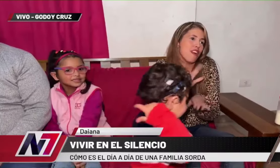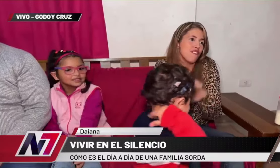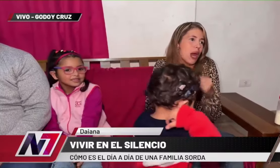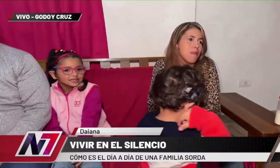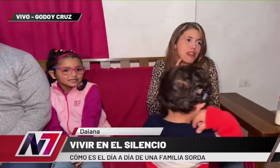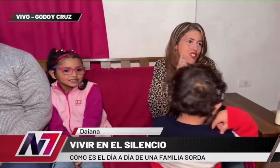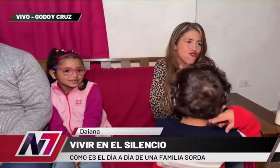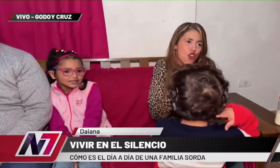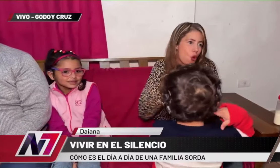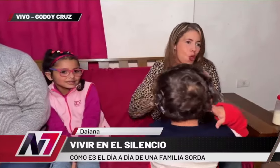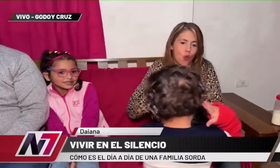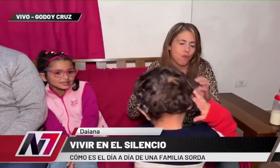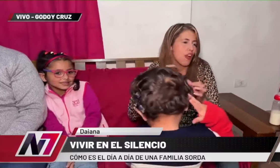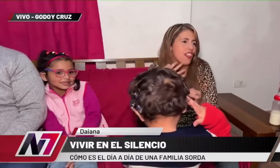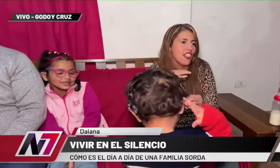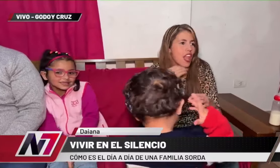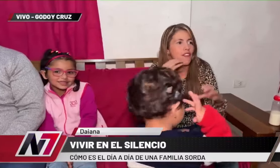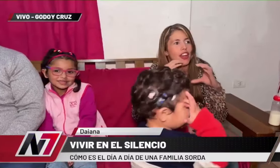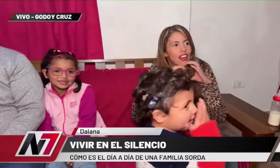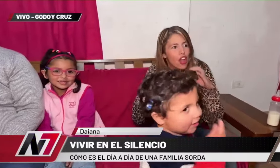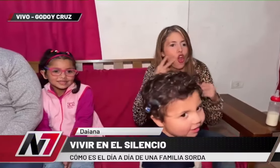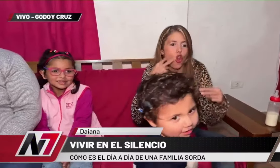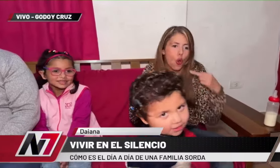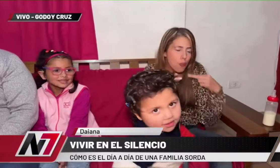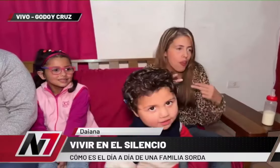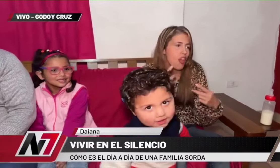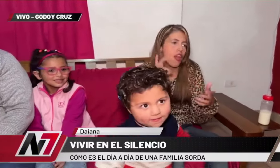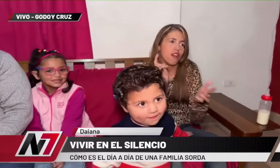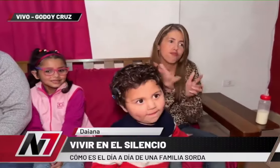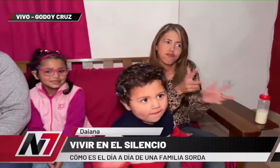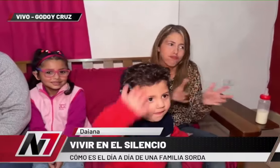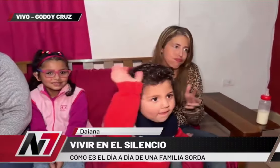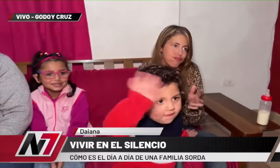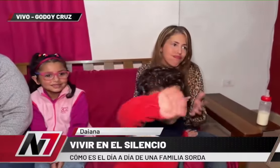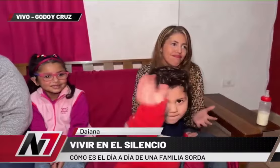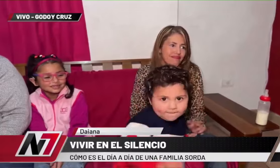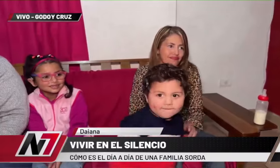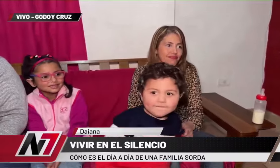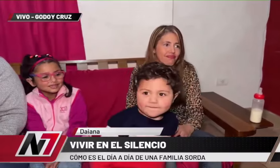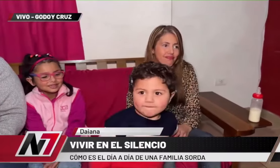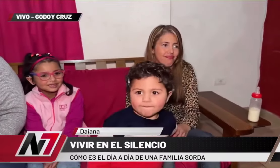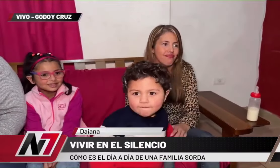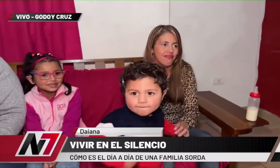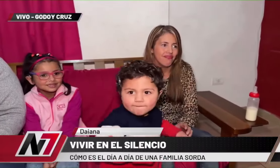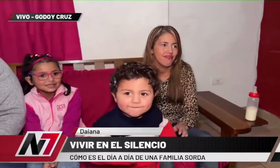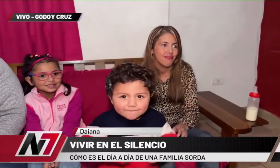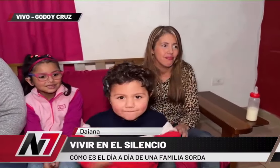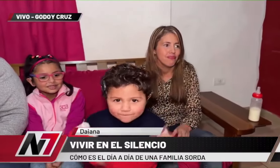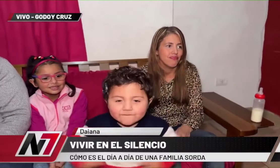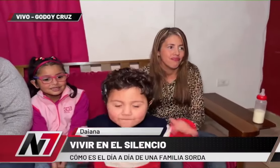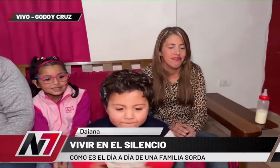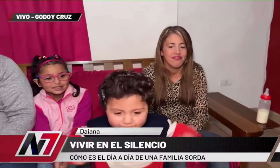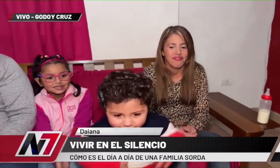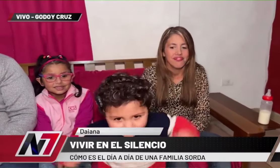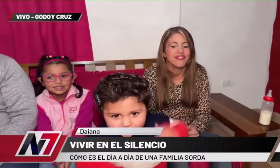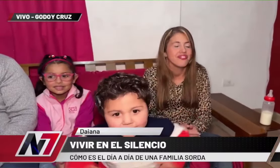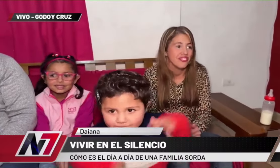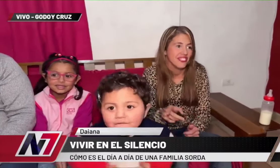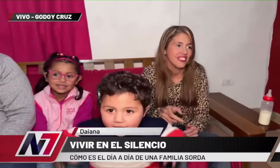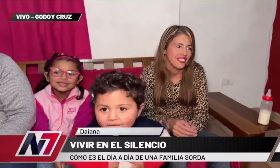así. Toda la familia es sorda y todos nos comunicamos en lengua de señas para comer, para hacer todo. ¿Cómo es en la